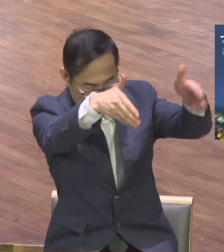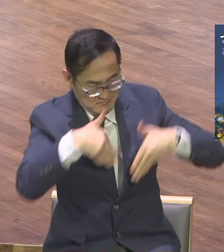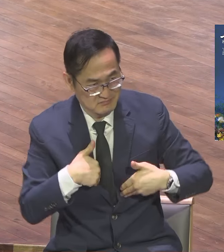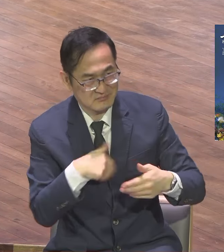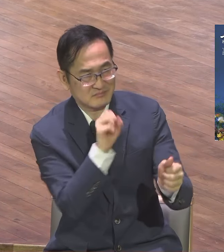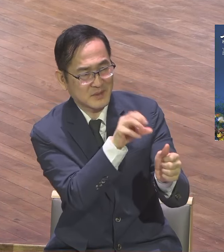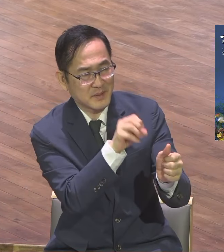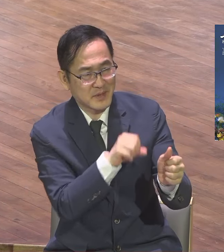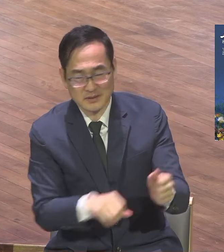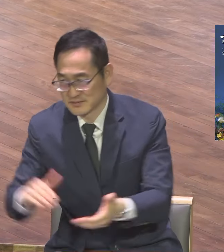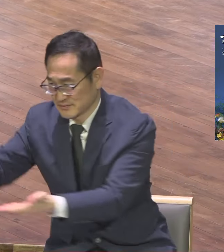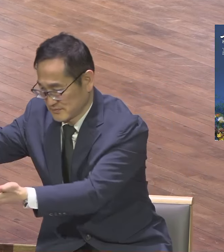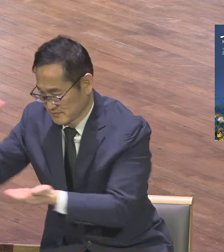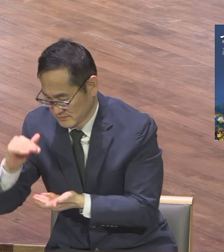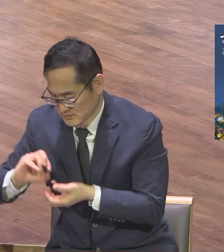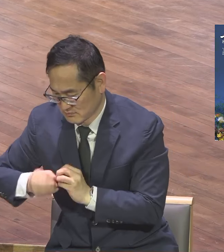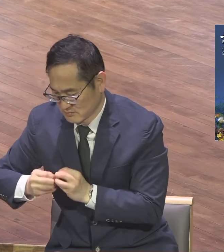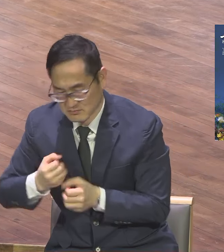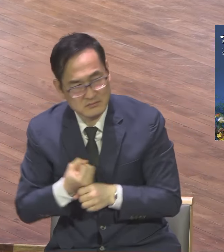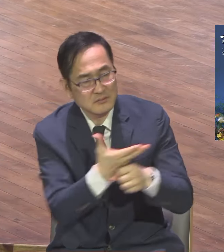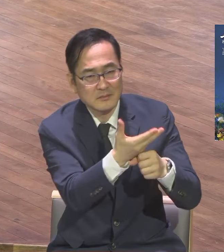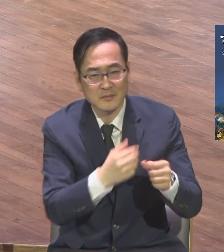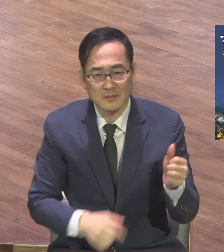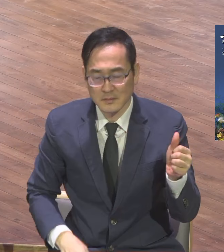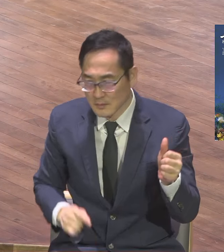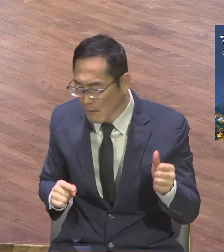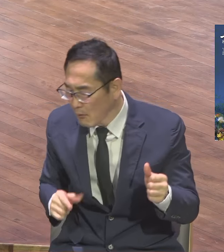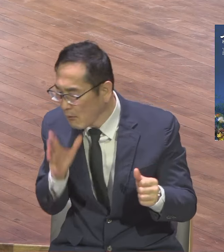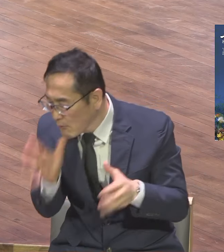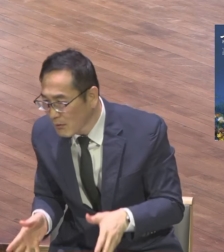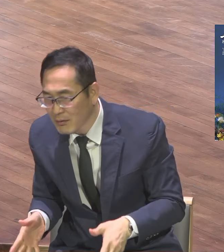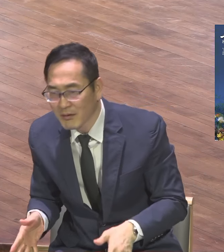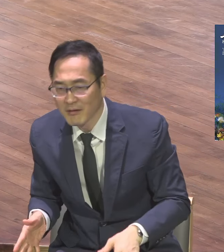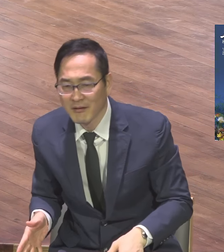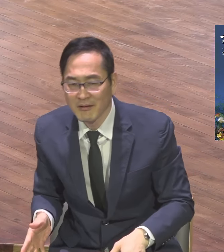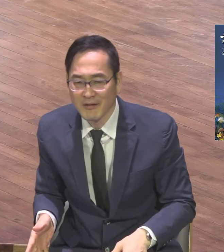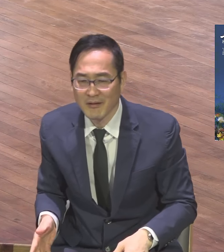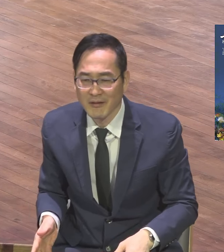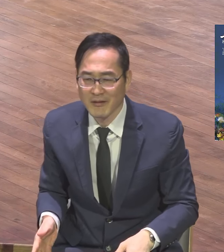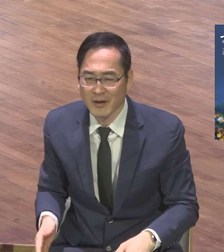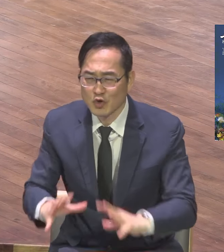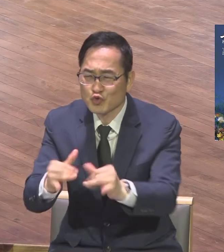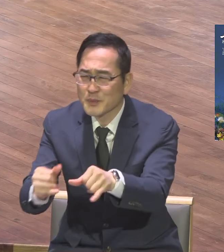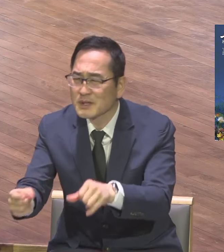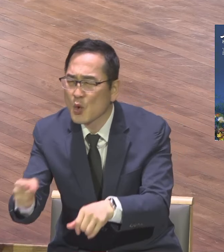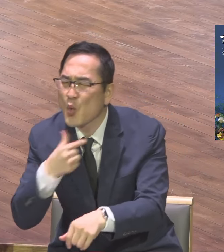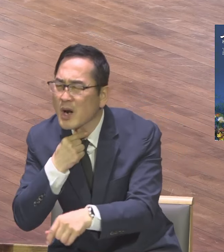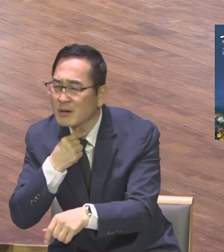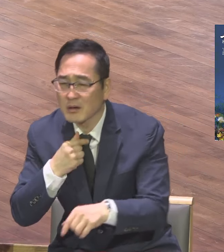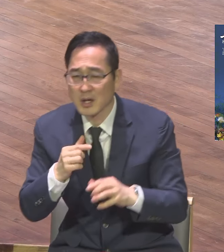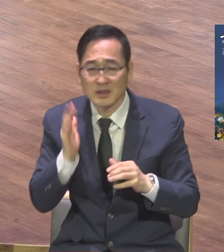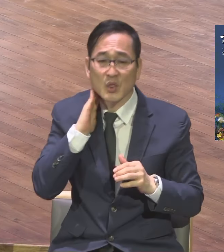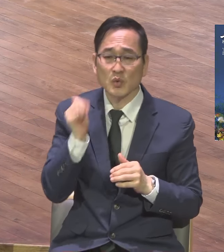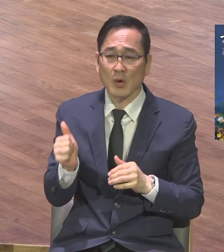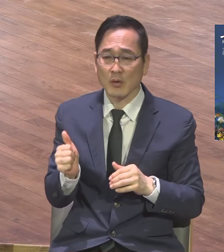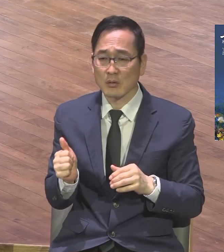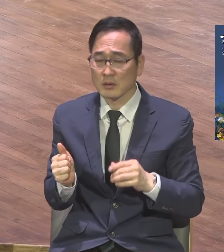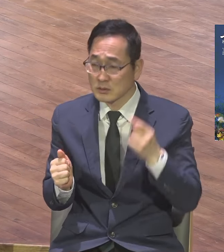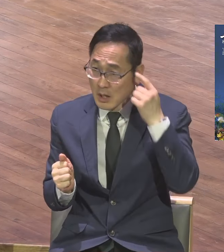현실 현장 감각이 떨어진다는 것입니다. 이런 일들이 비단 미국뿐만 아니라